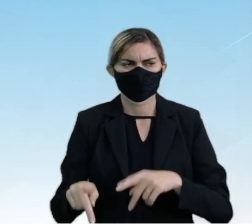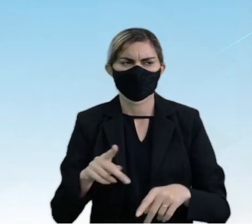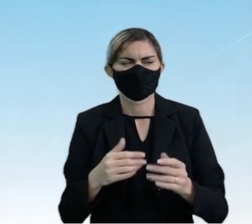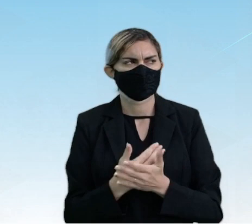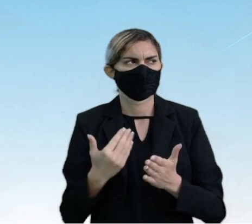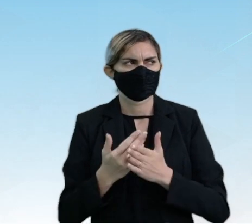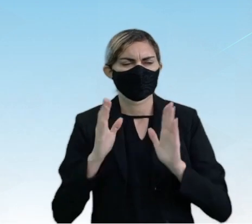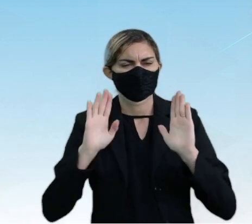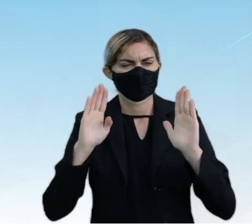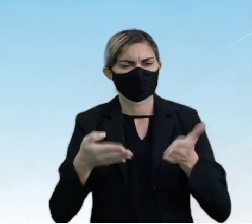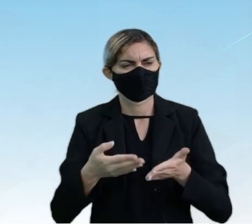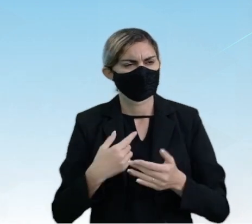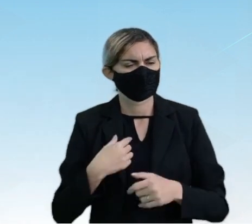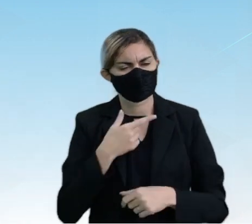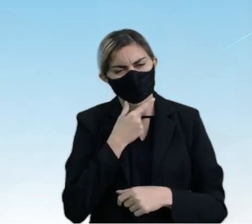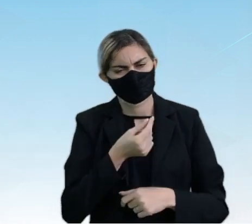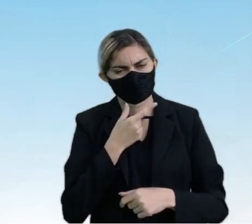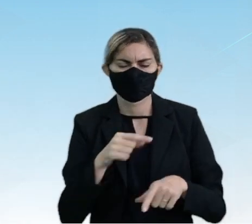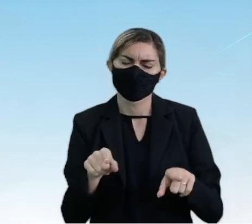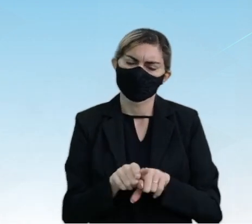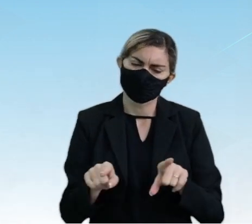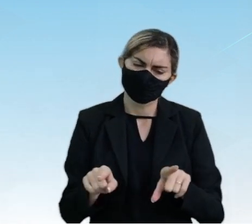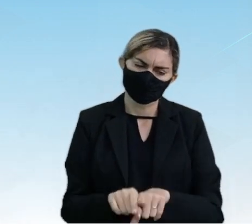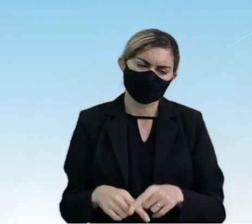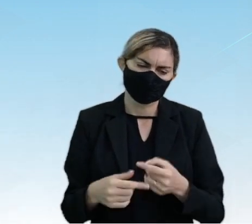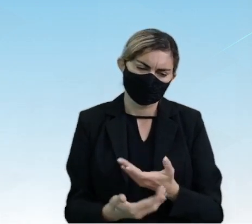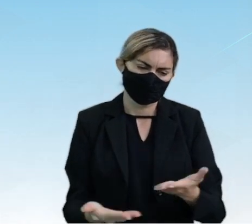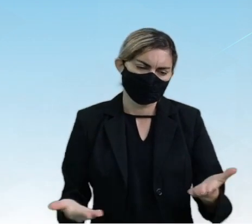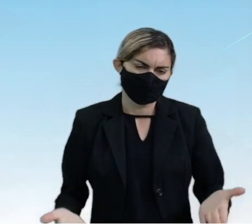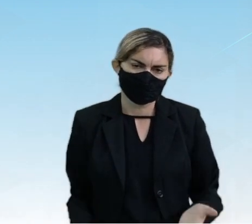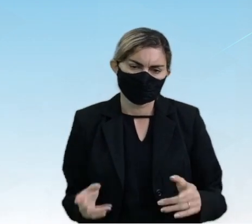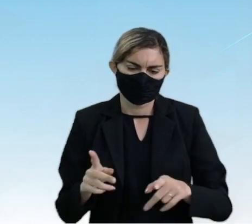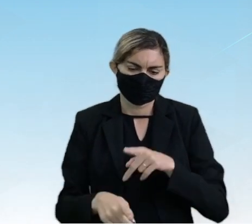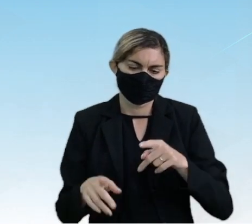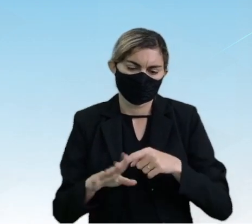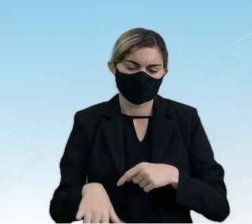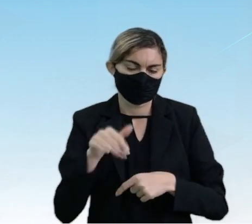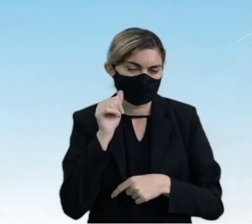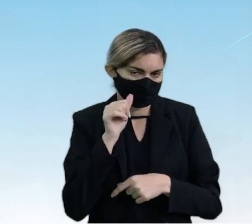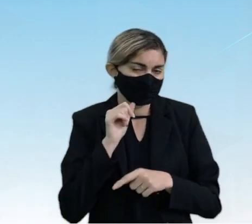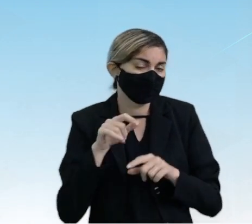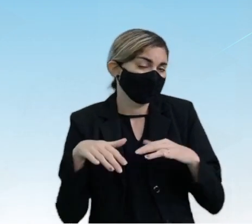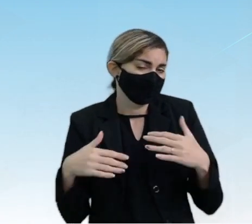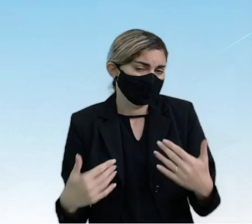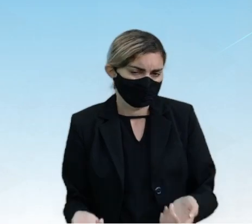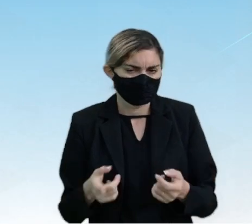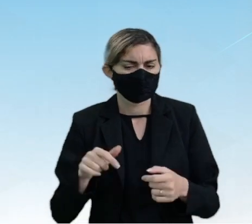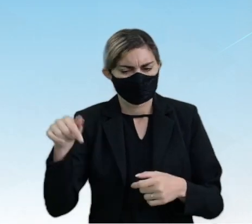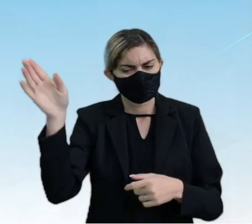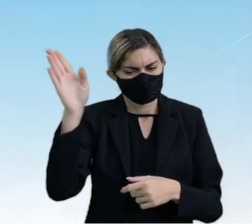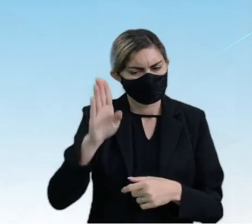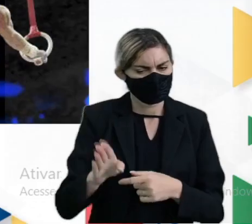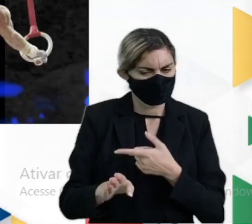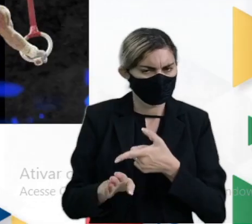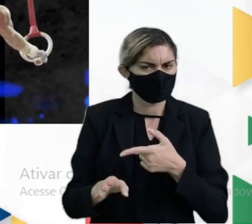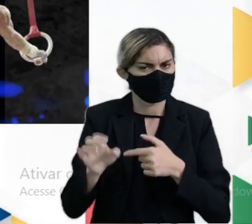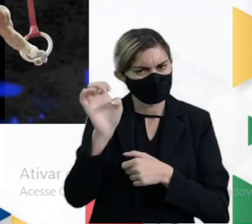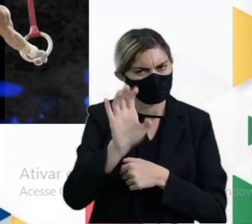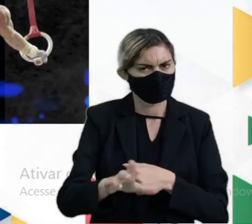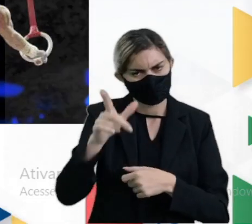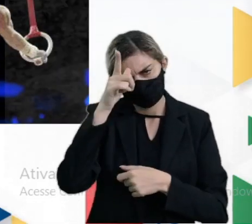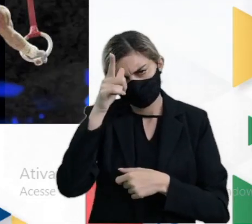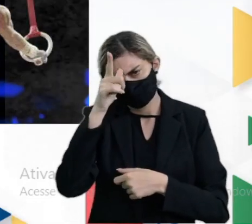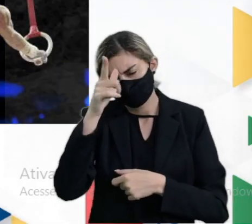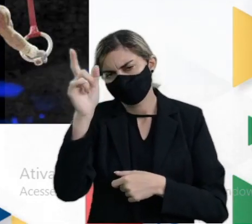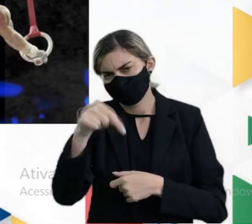mais focada para o público masculino, mas também deu espaço para o público feminino. Tá? Então ela desembarcou aí no Brasil pelos imigrantes